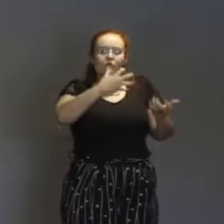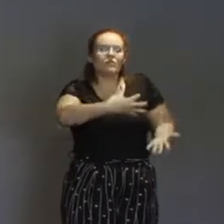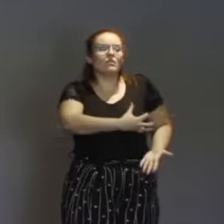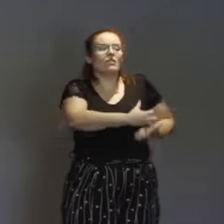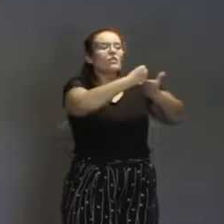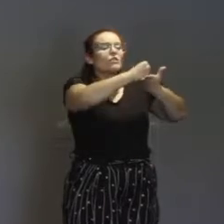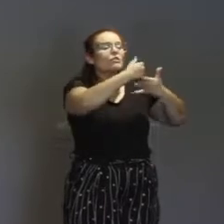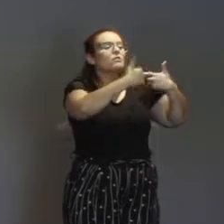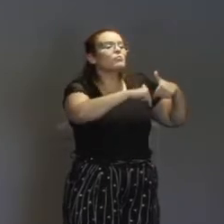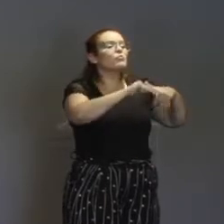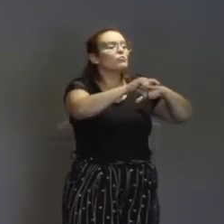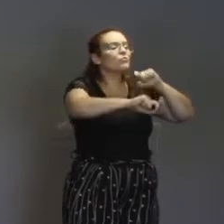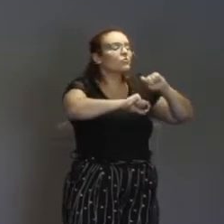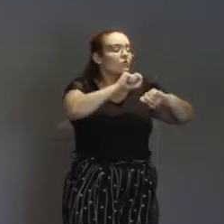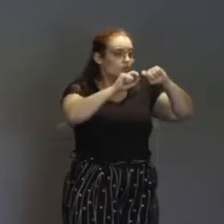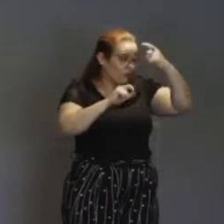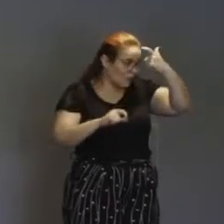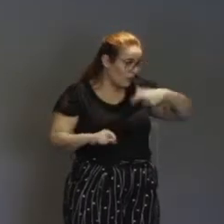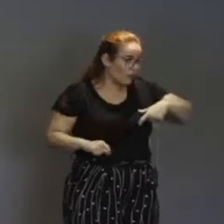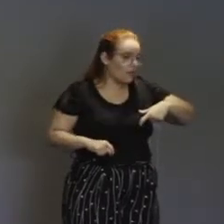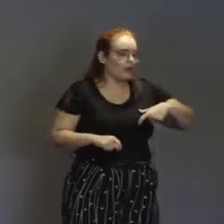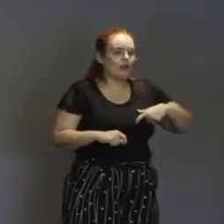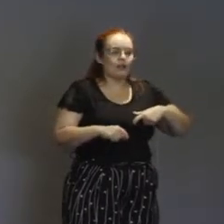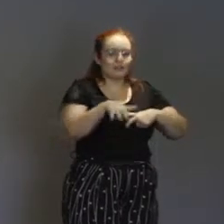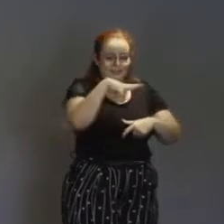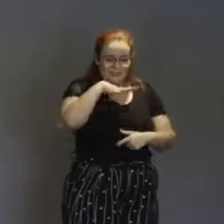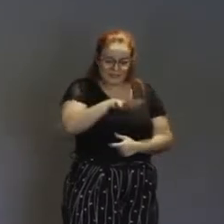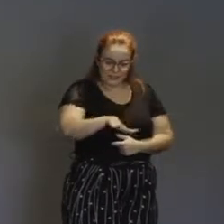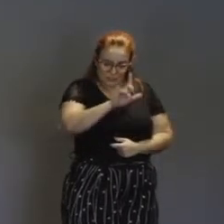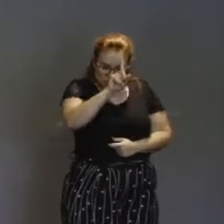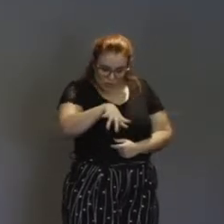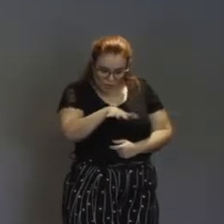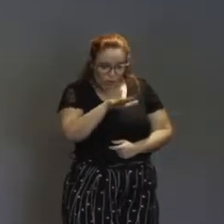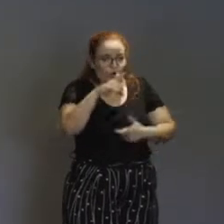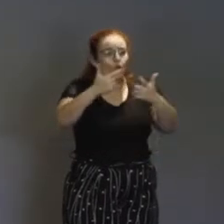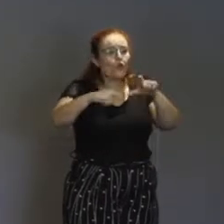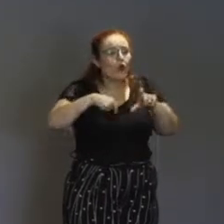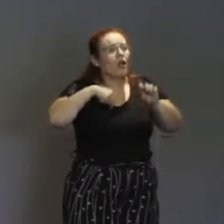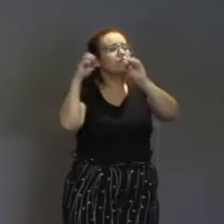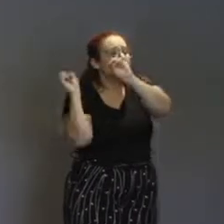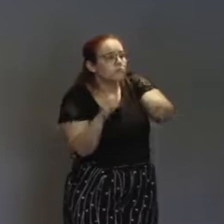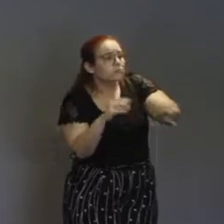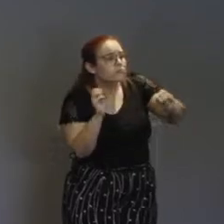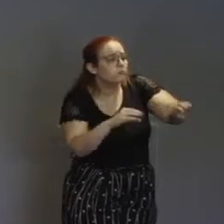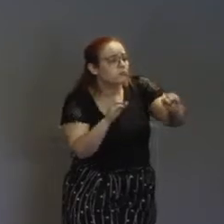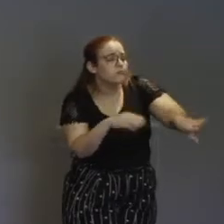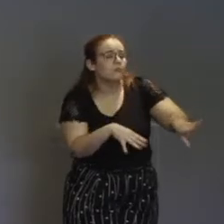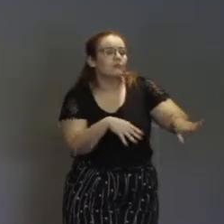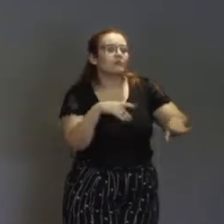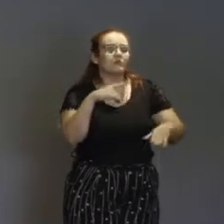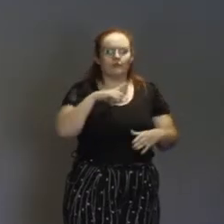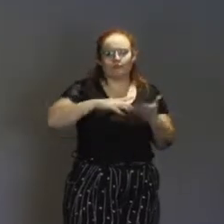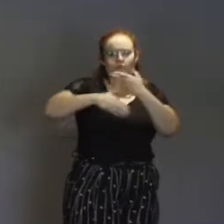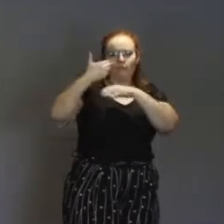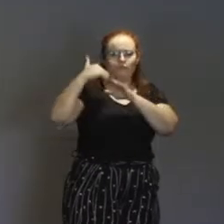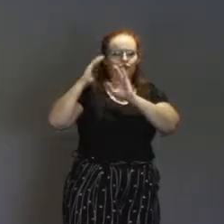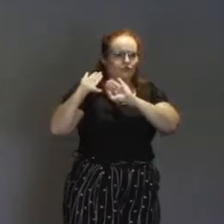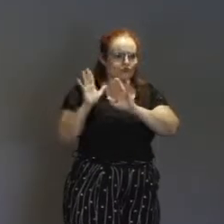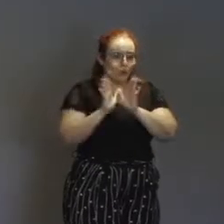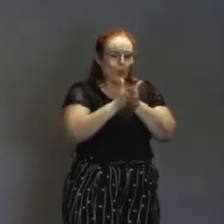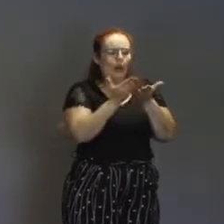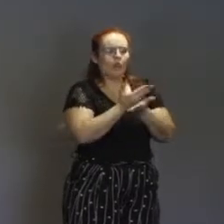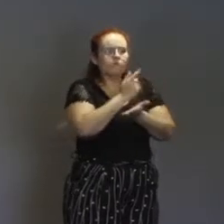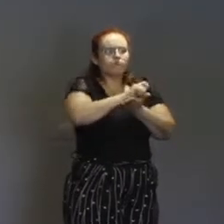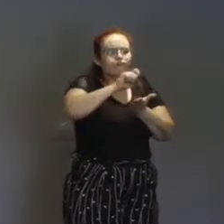também da cidade como espaço educador, né? A lógica de cidades educadoras já existe há um bom tempo, até na literatura, enfim,